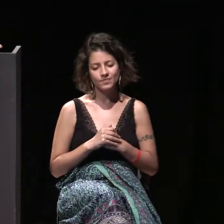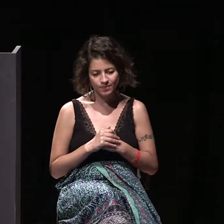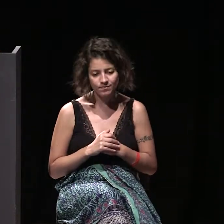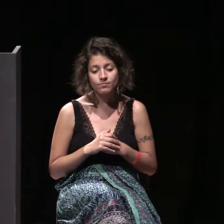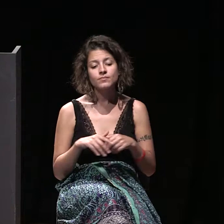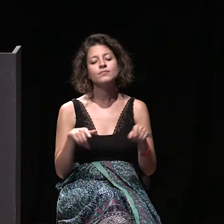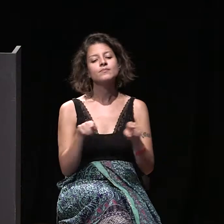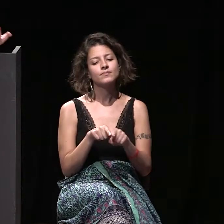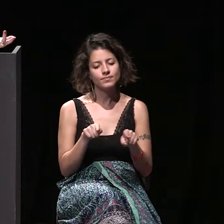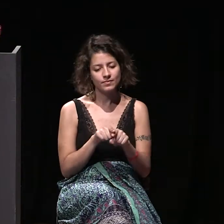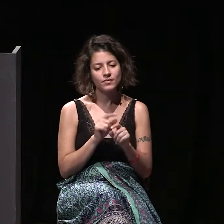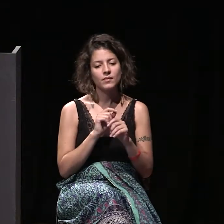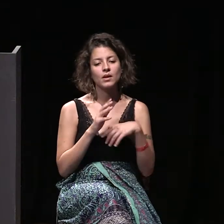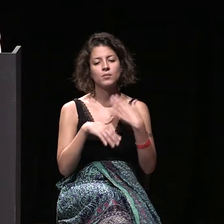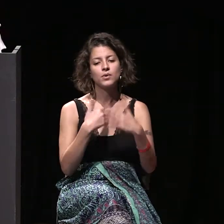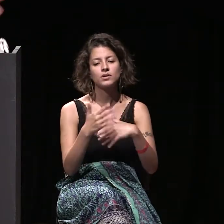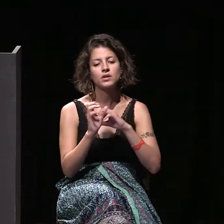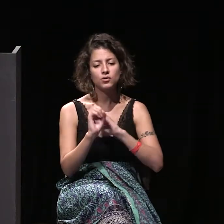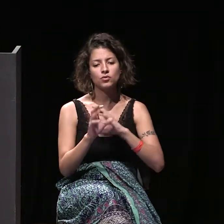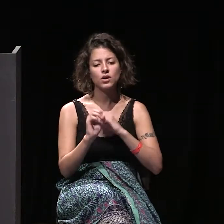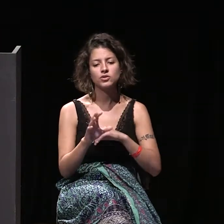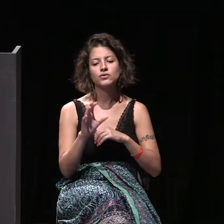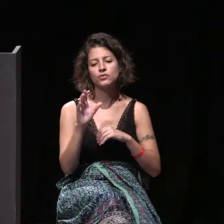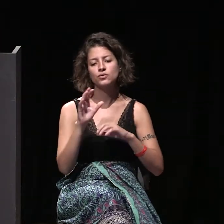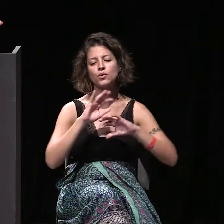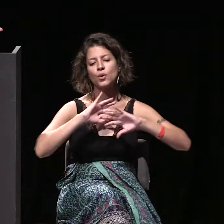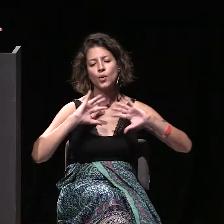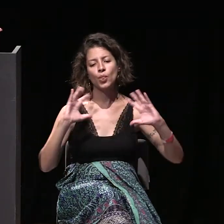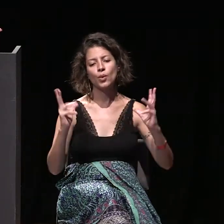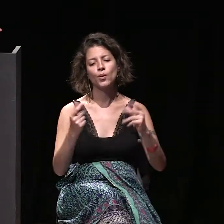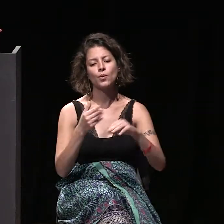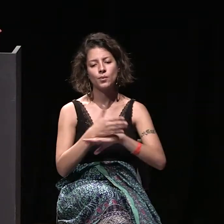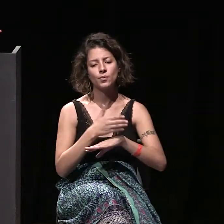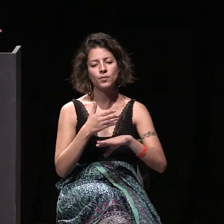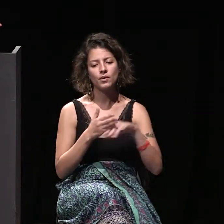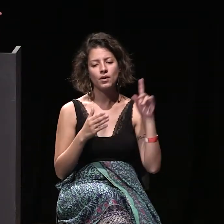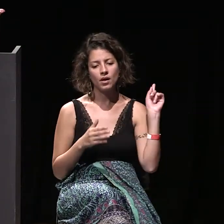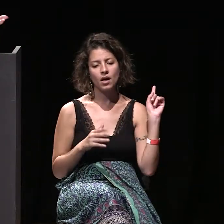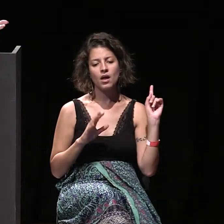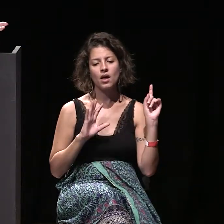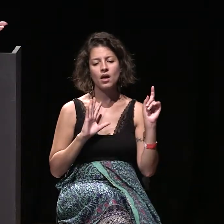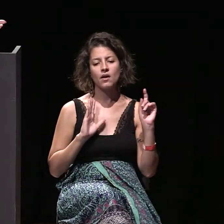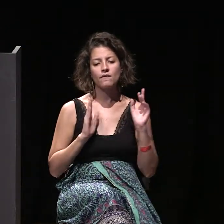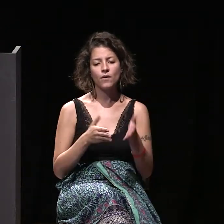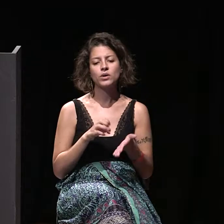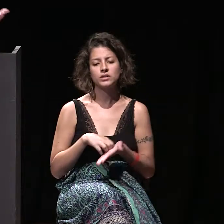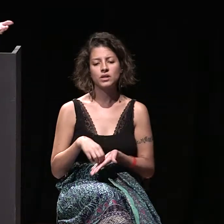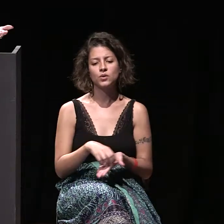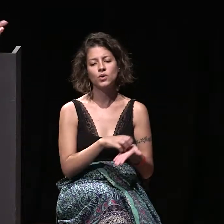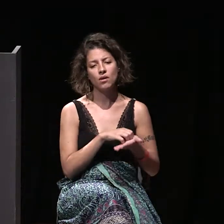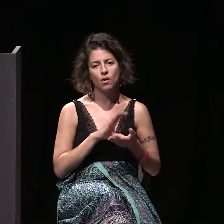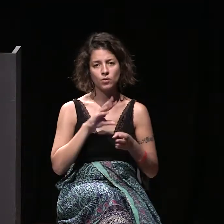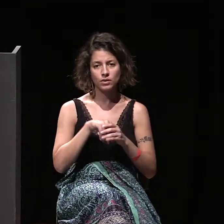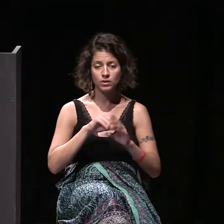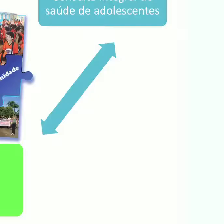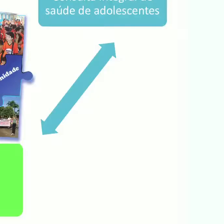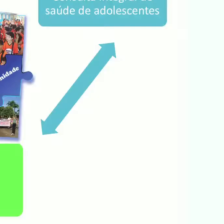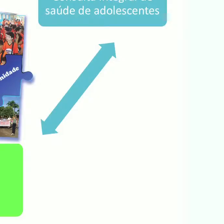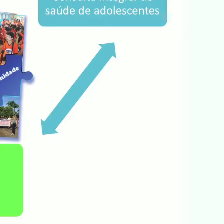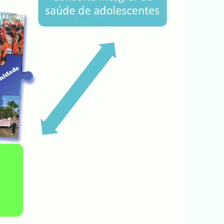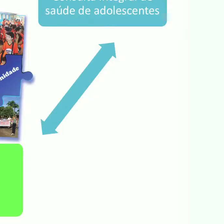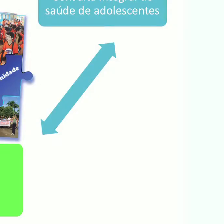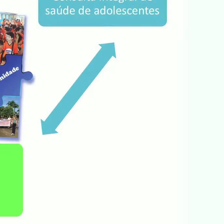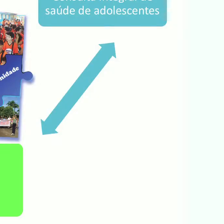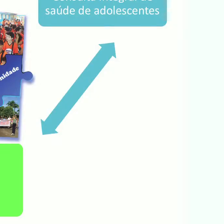o processo educativo dirigido a todos. Esse é o enfoque intersetorial na escola, educação integral